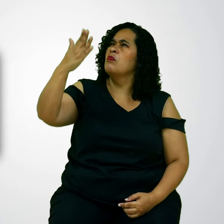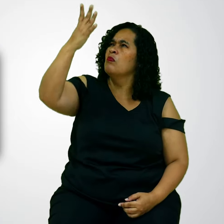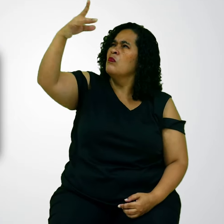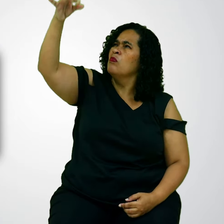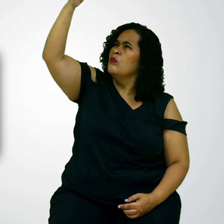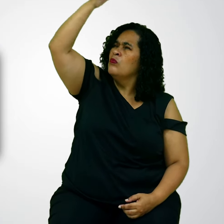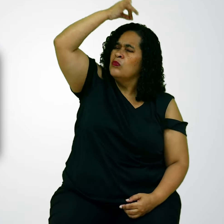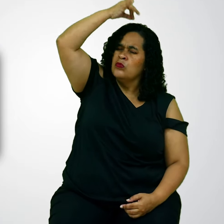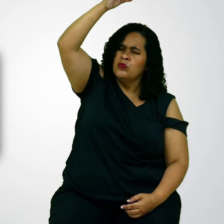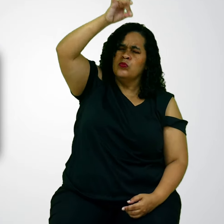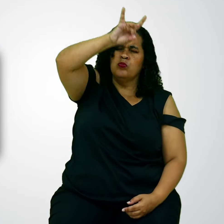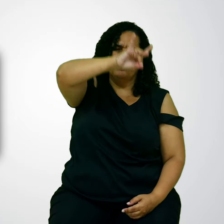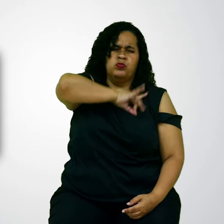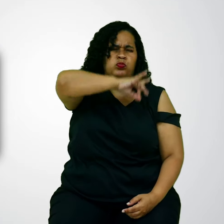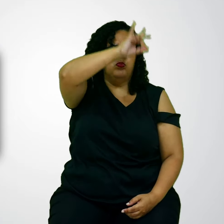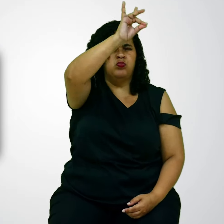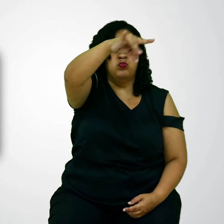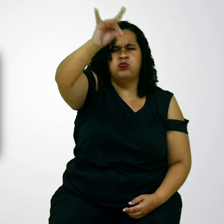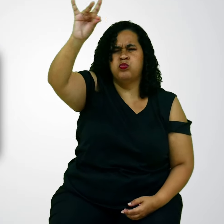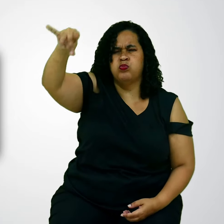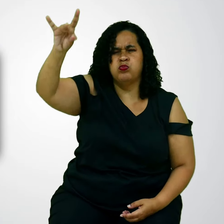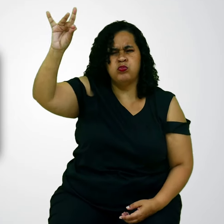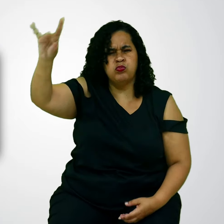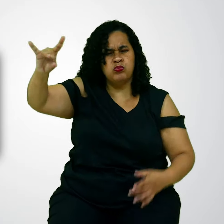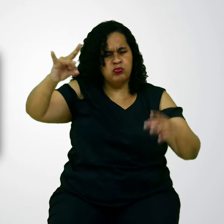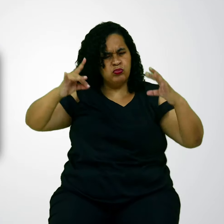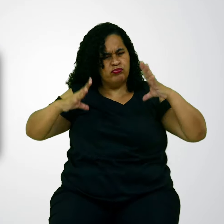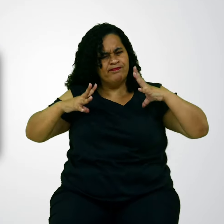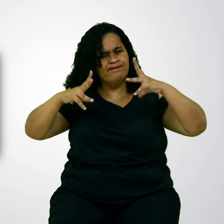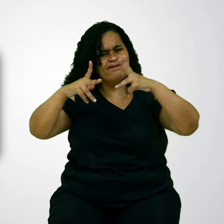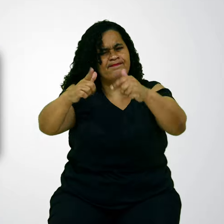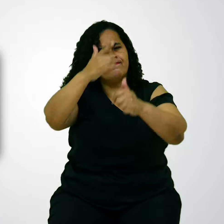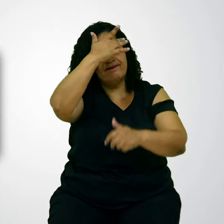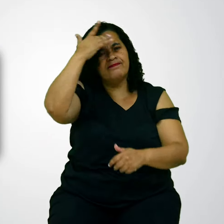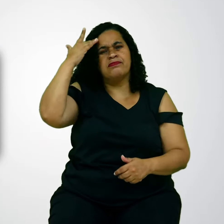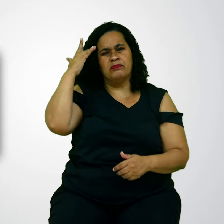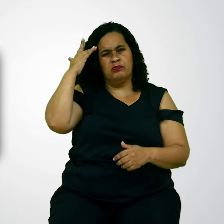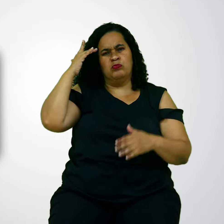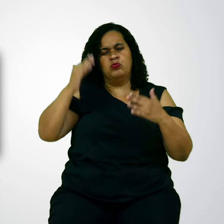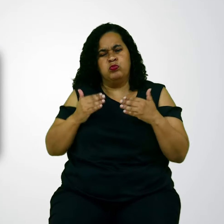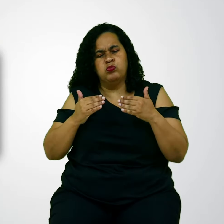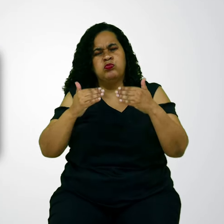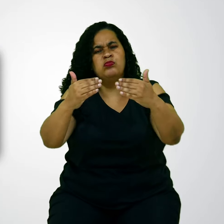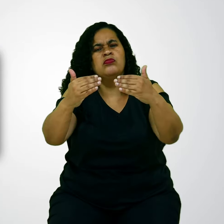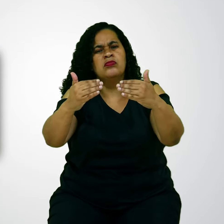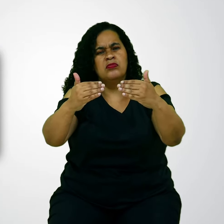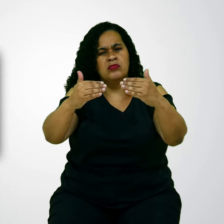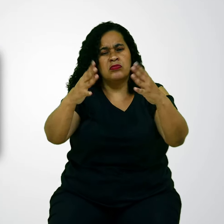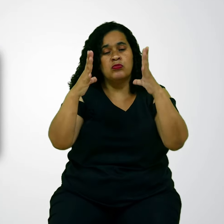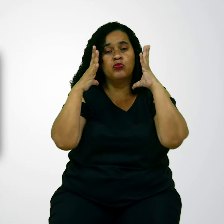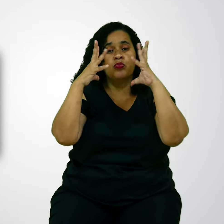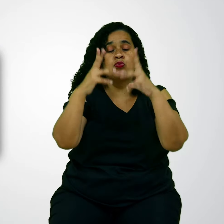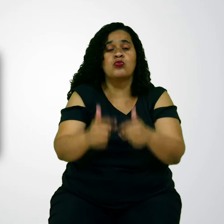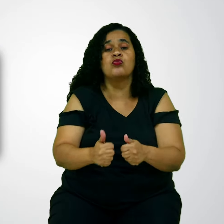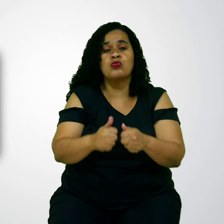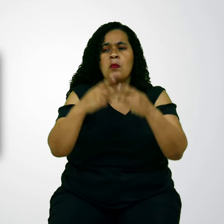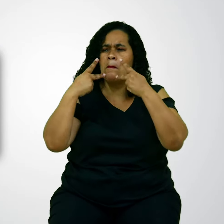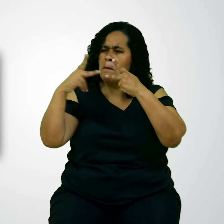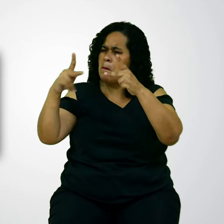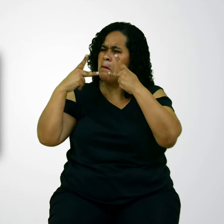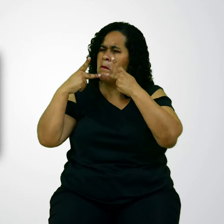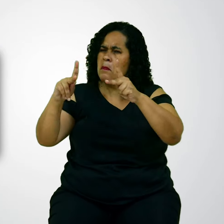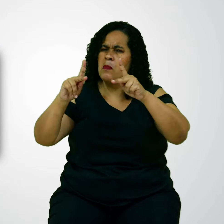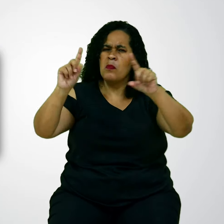que cantam, que tocam, sopra Espírito sobre as pessoas que pregam, sobre as pessoas que estão organizando a liturgia da